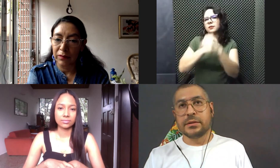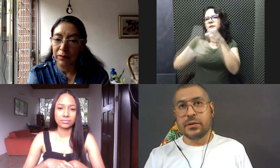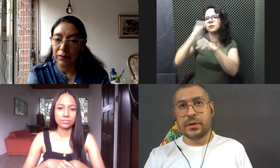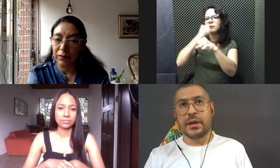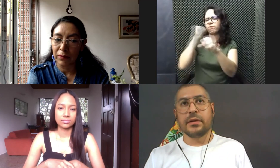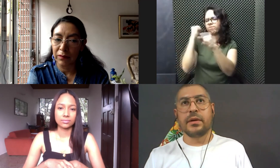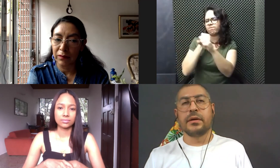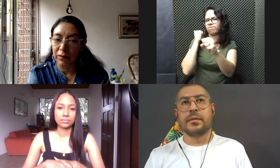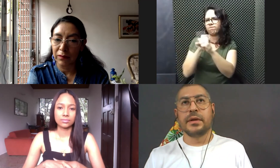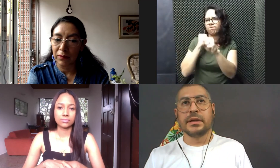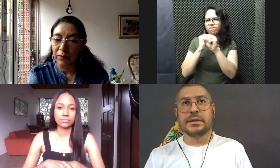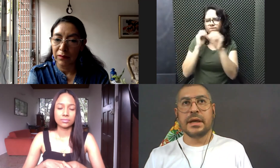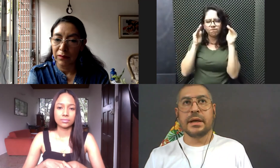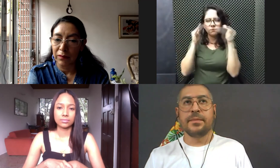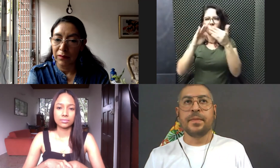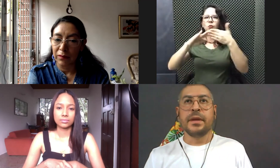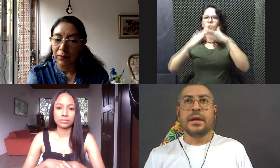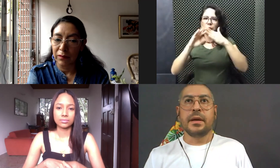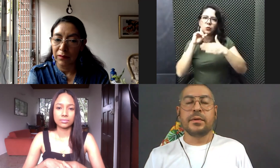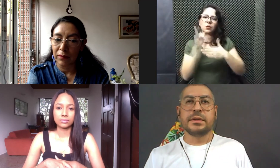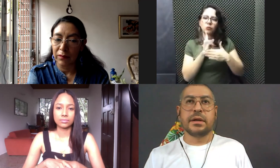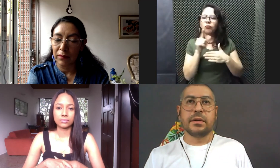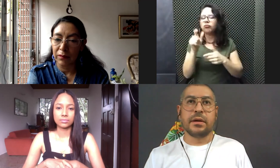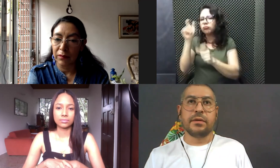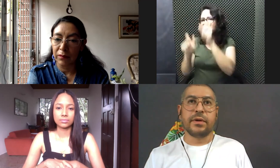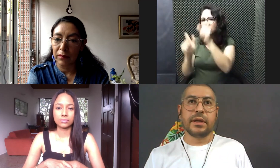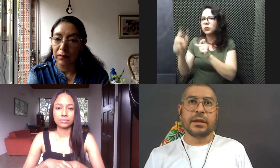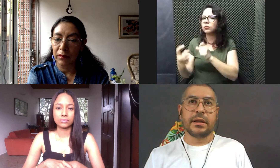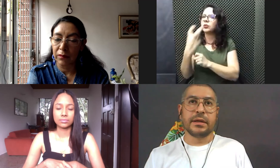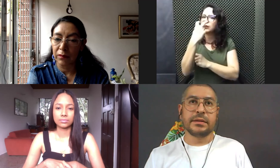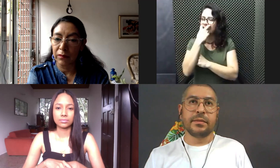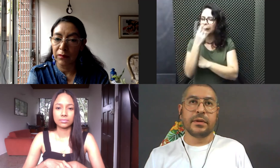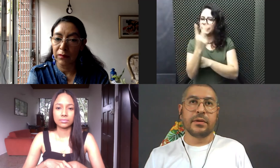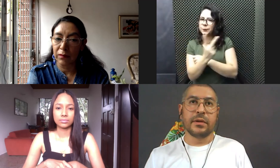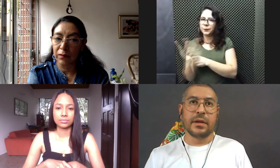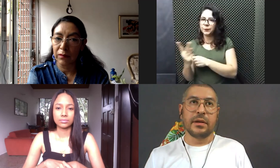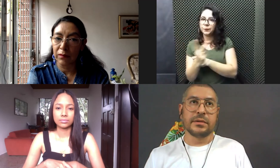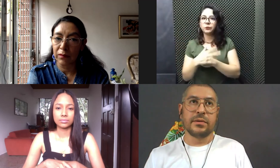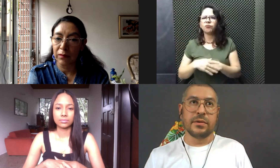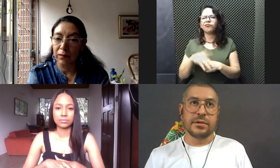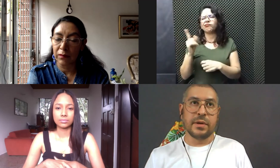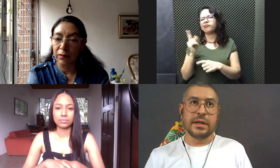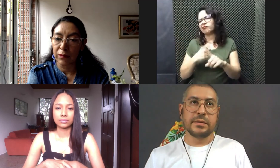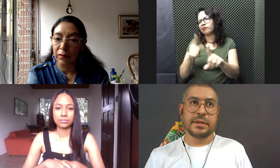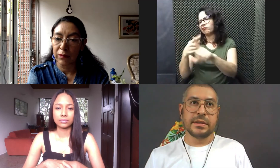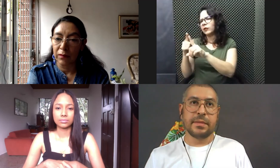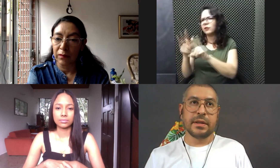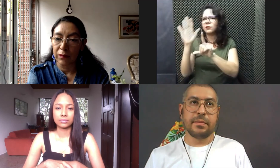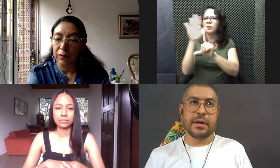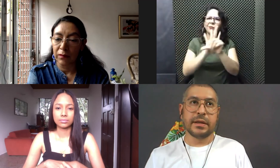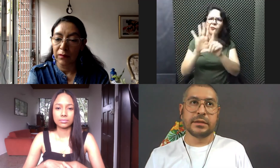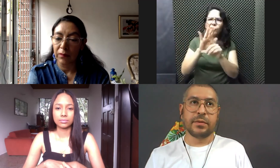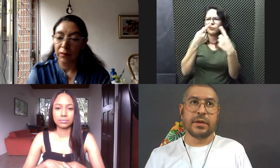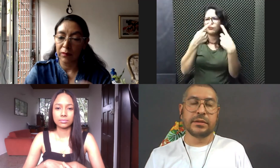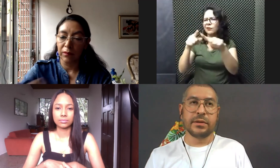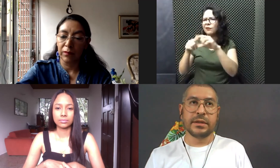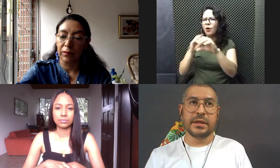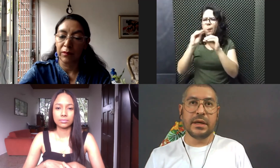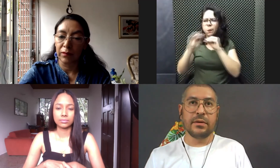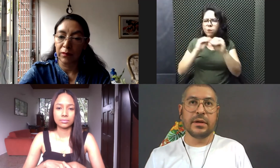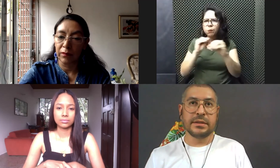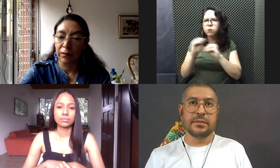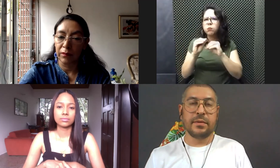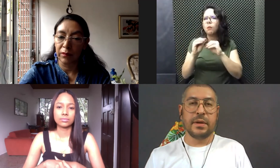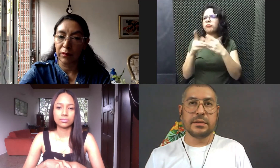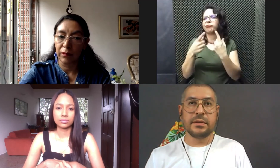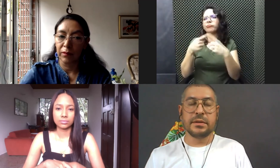comunidad sorda, con la comunidad ciega. Hemos desarrollado diferentes tipos de contenidos audiovisuales precisamente para esas poblaciones y